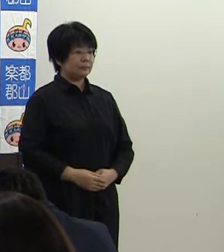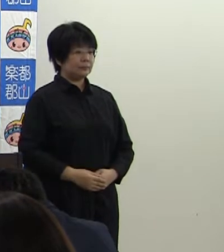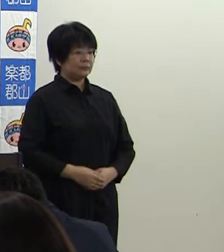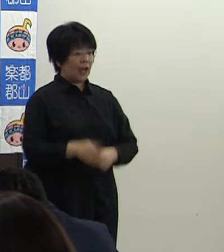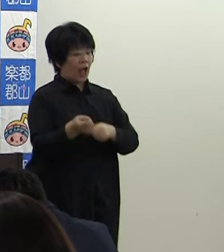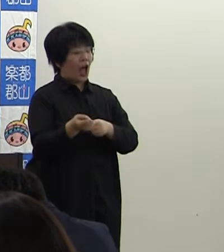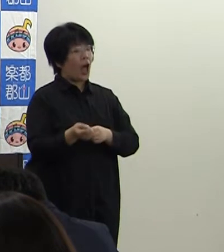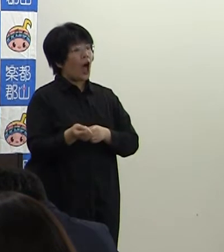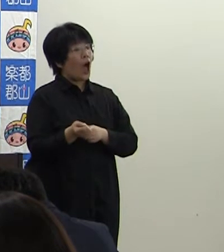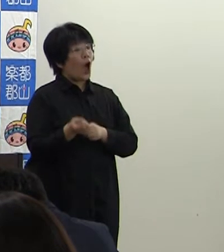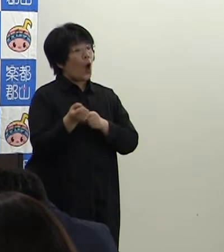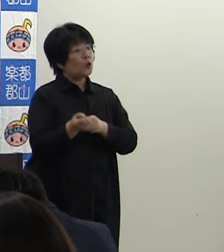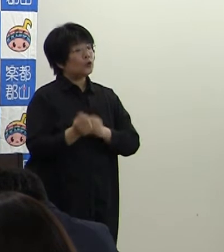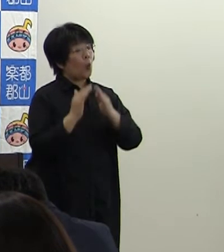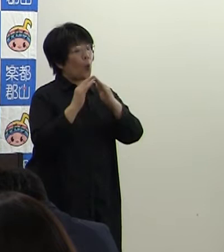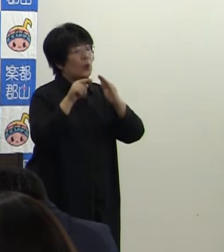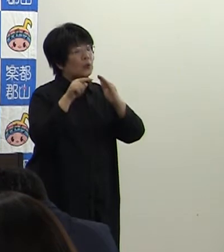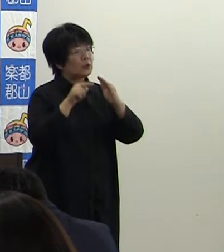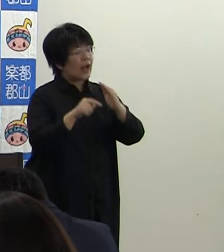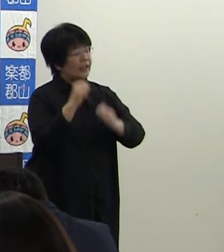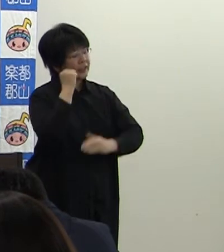農家に民宿させていただいて、